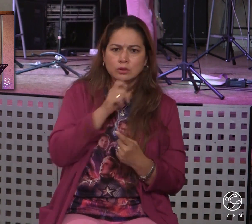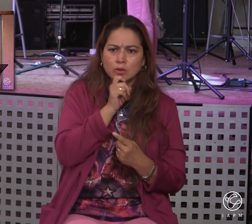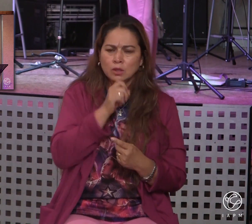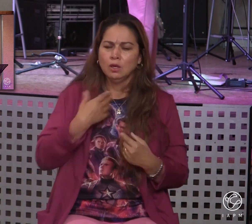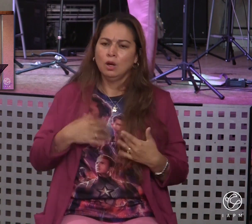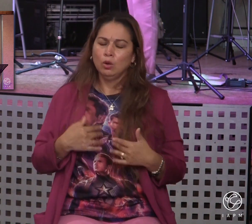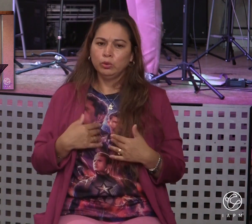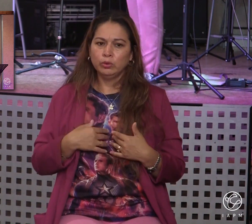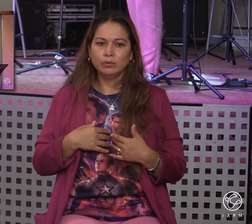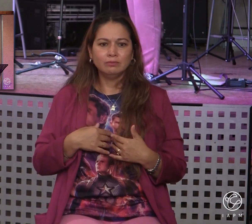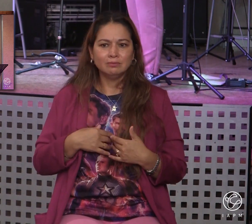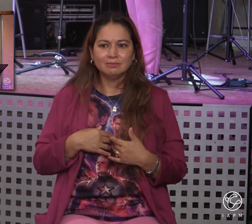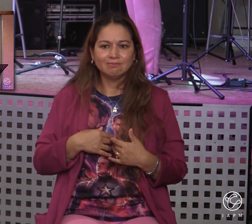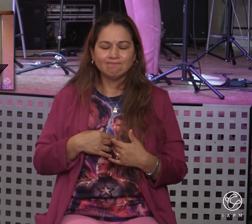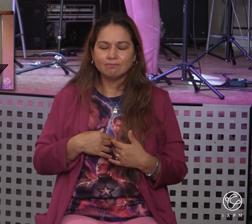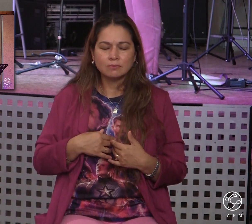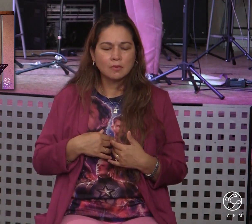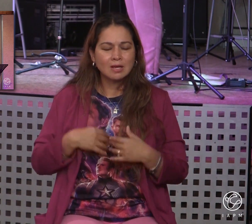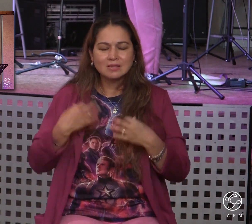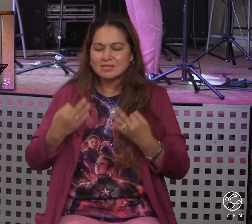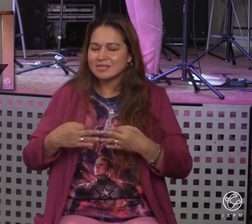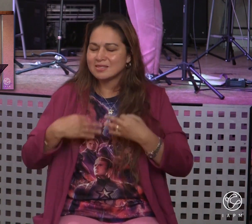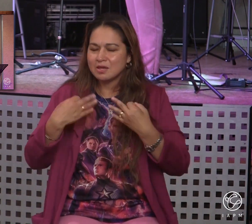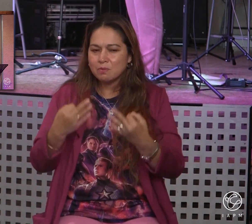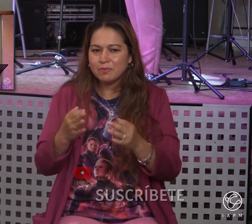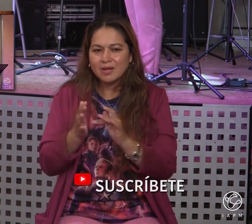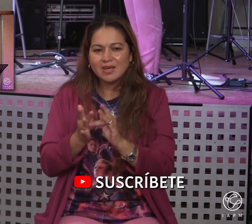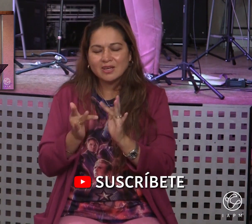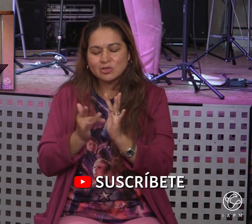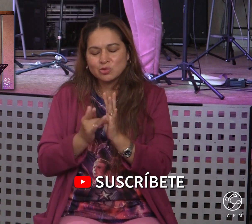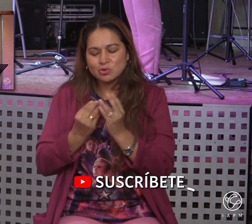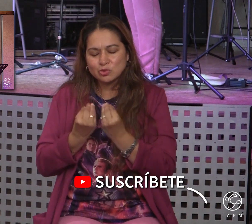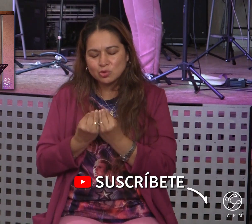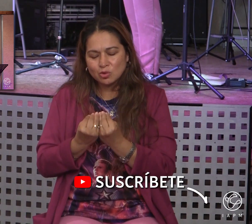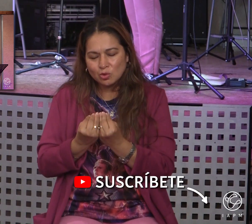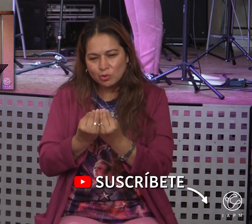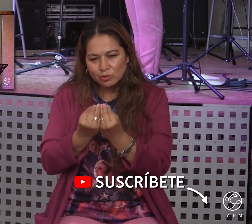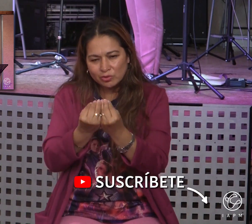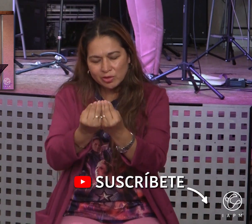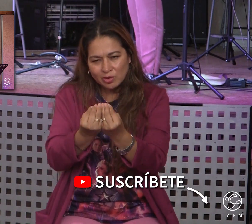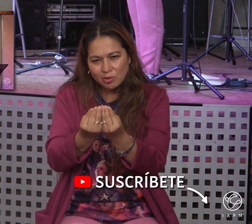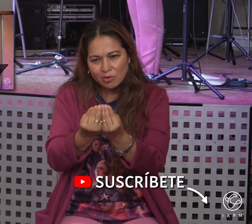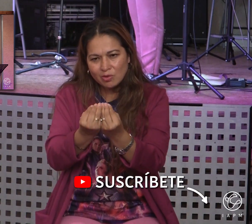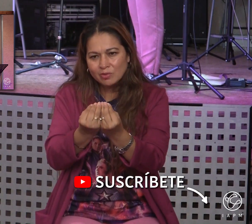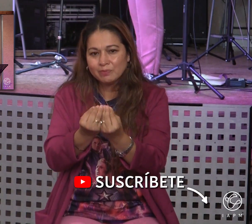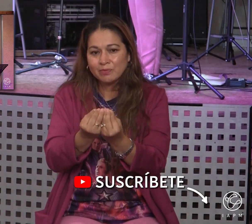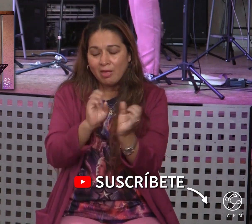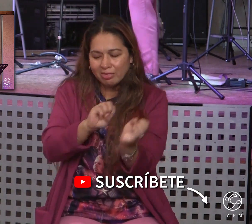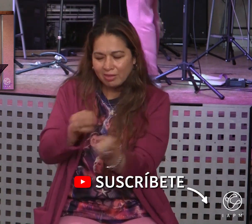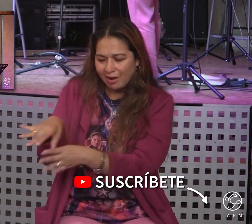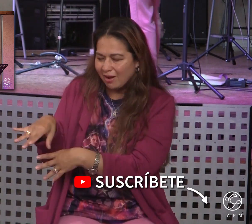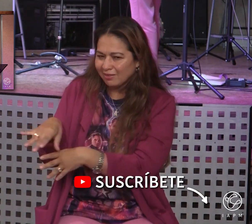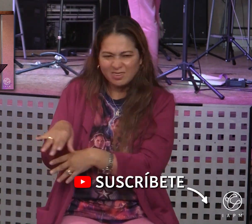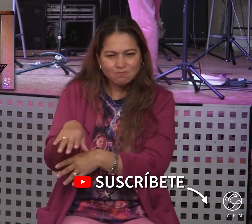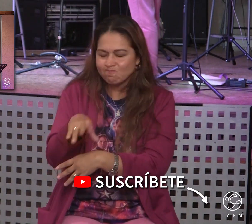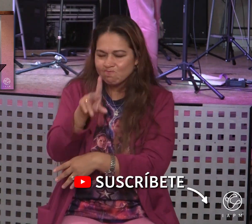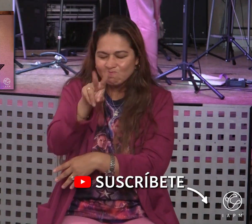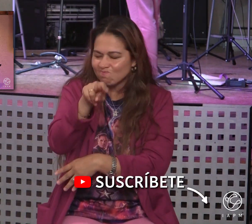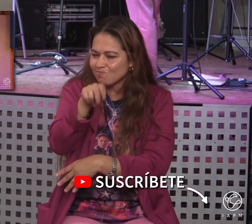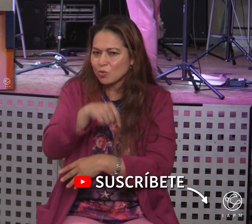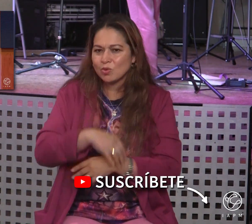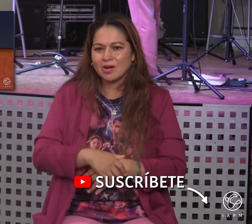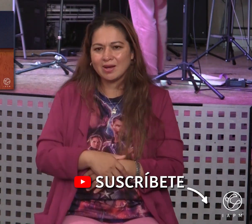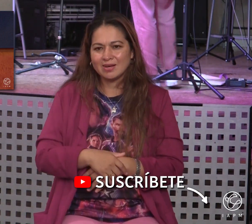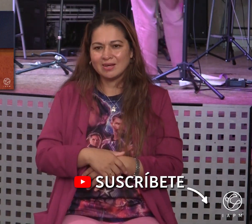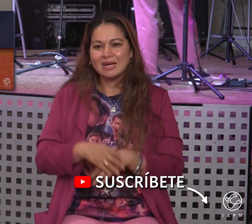en lo más raro, en lo más peligroso, nunca, nunca te olvides que tampoco